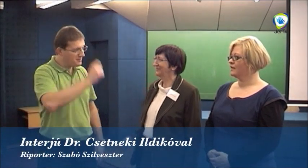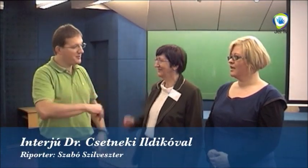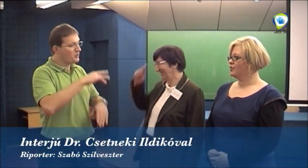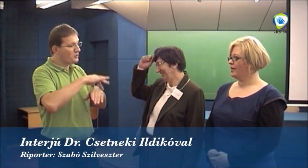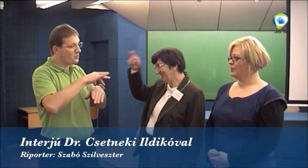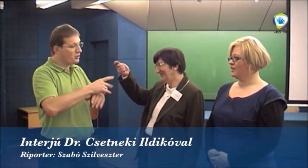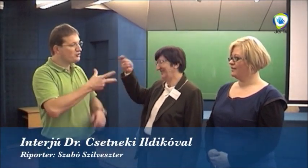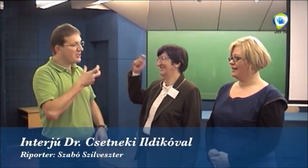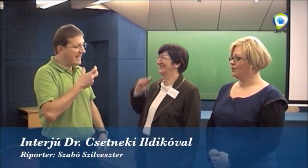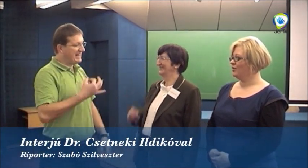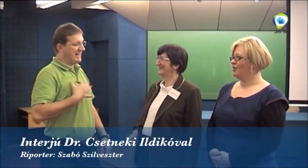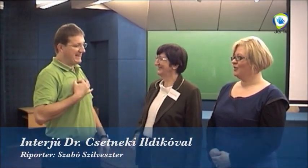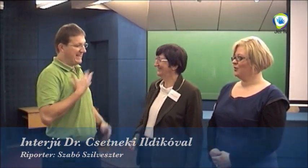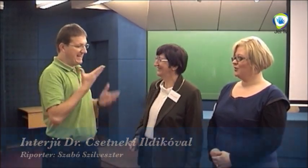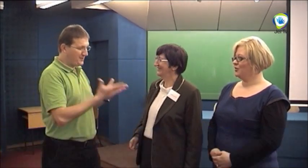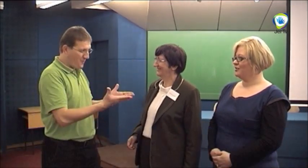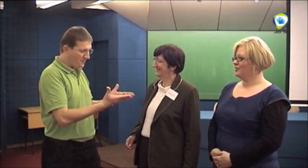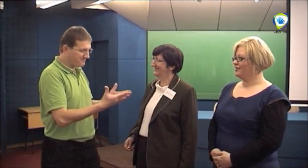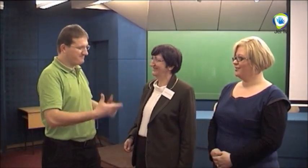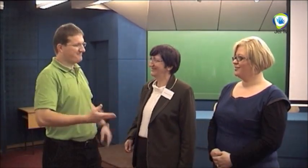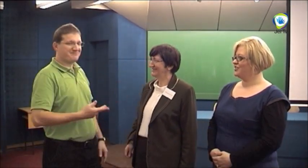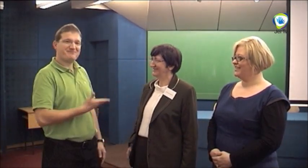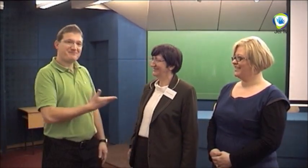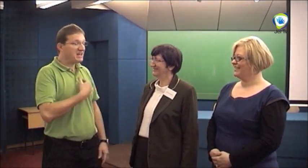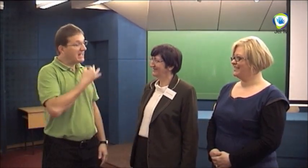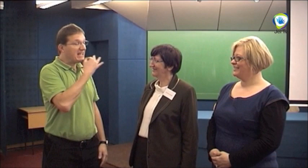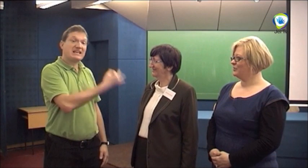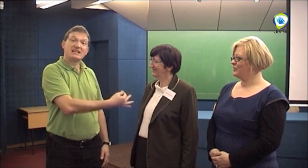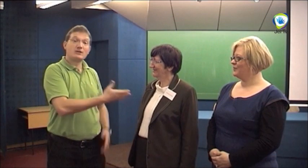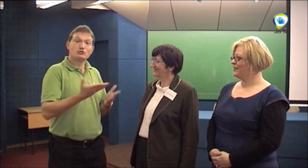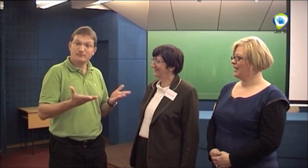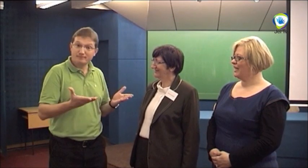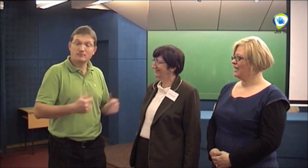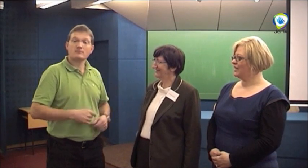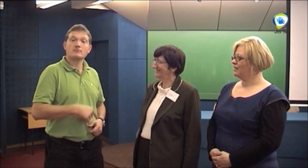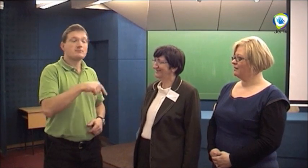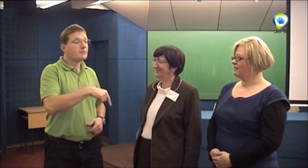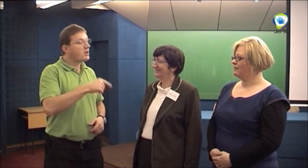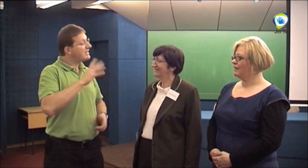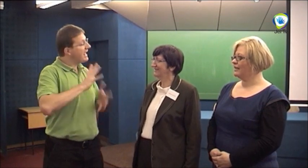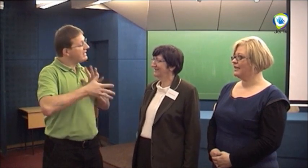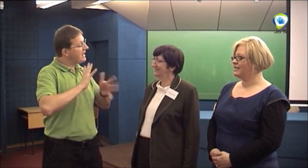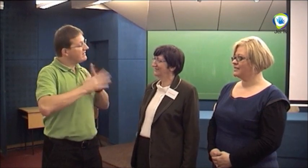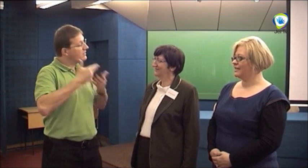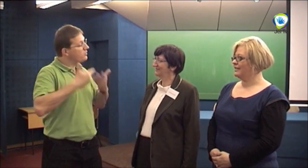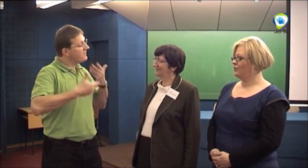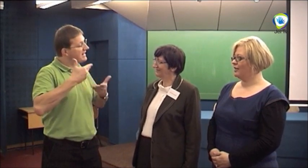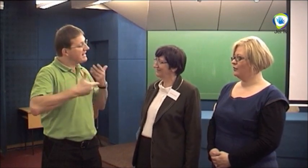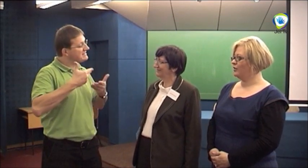Jó napot kívánok, dr. Csetneki Ildikó. Kérdést szeretnék önnek